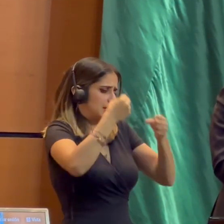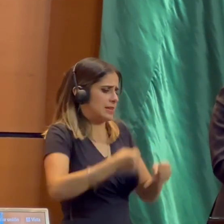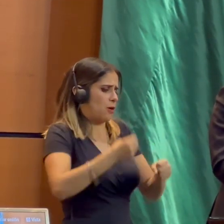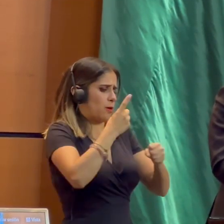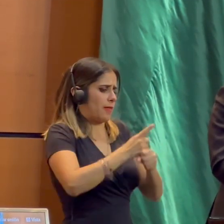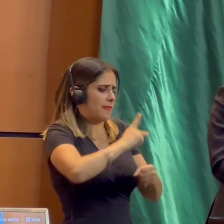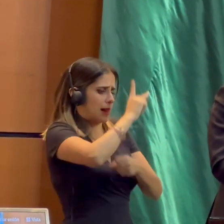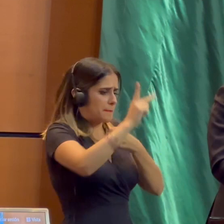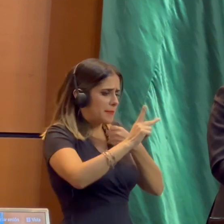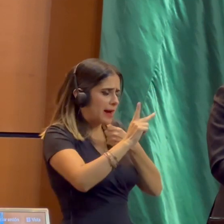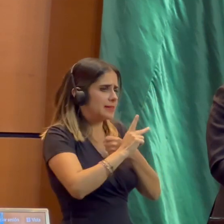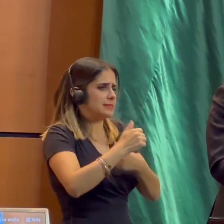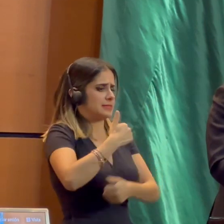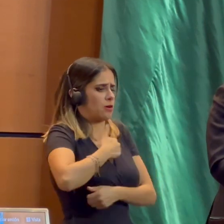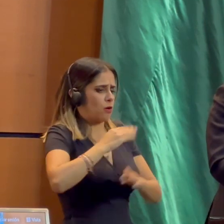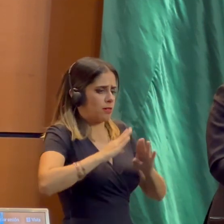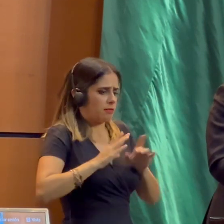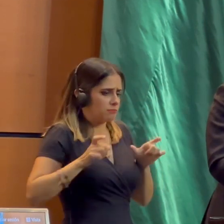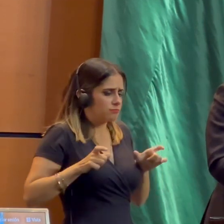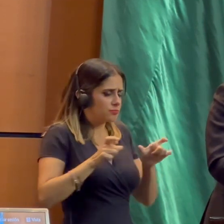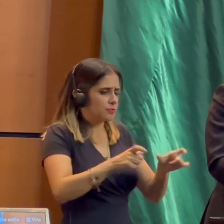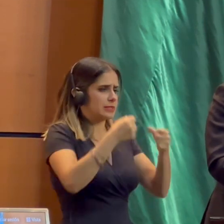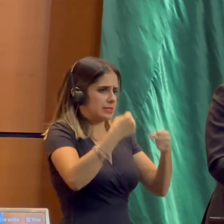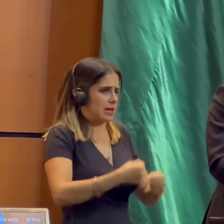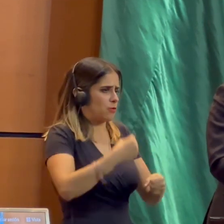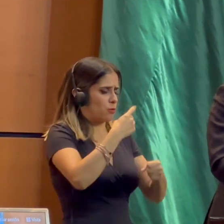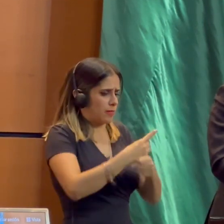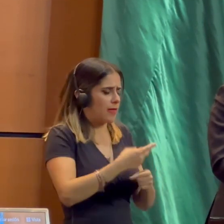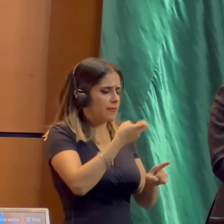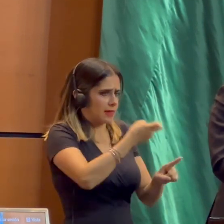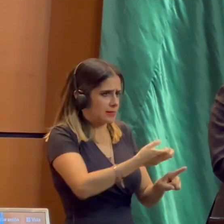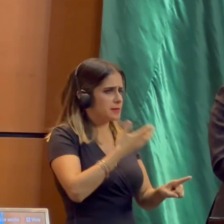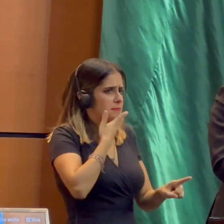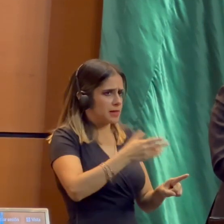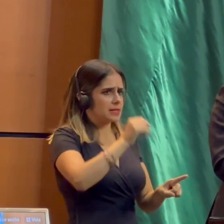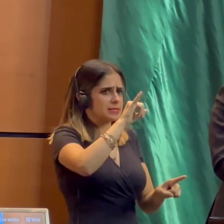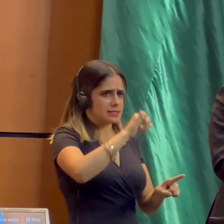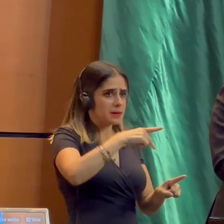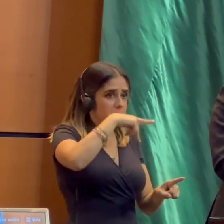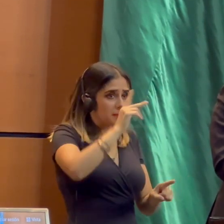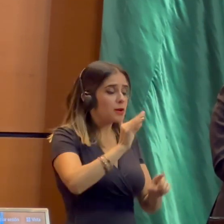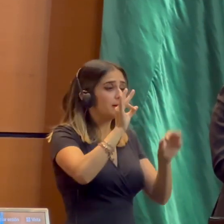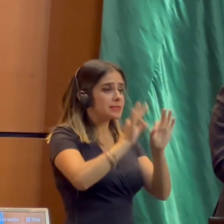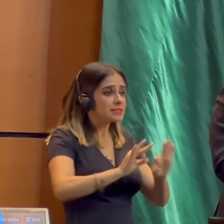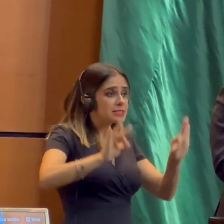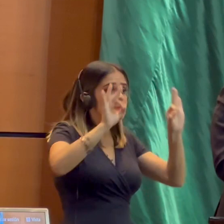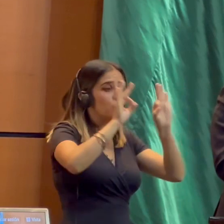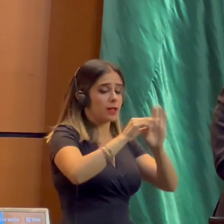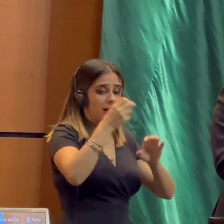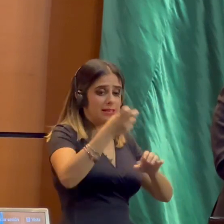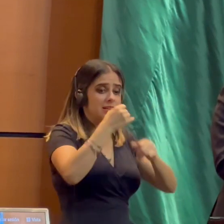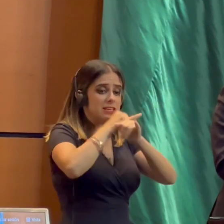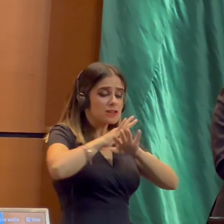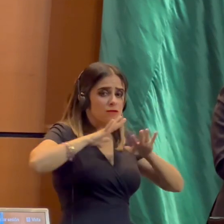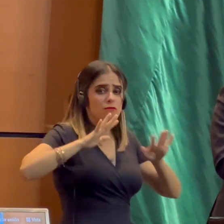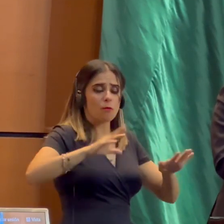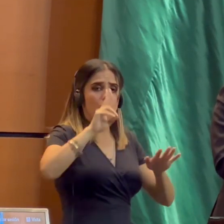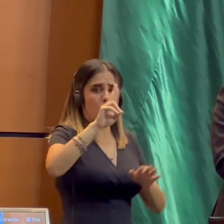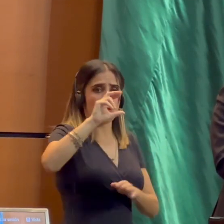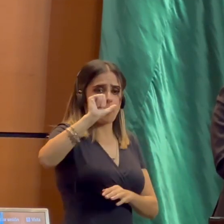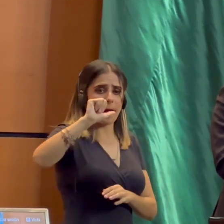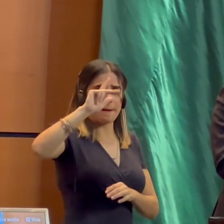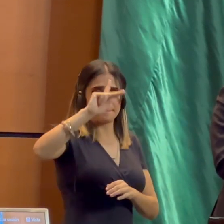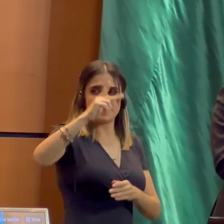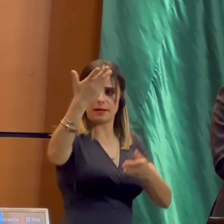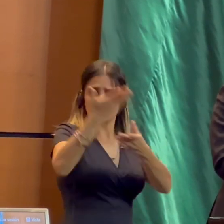集し対応しなければなりません。残念ながら UAP の問題は私の所属する日本維新の